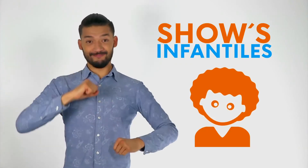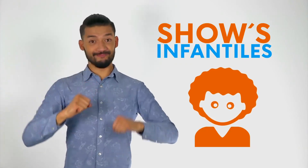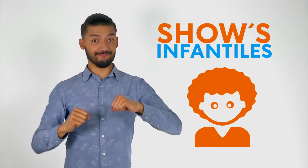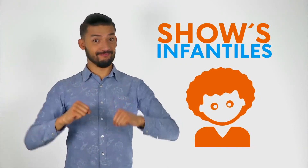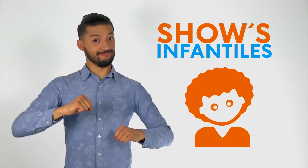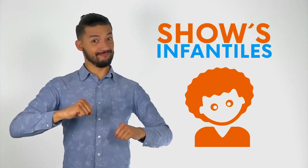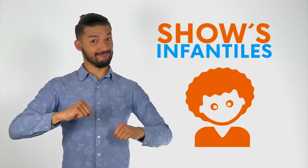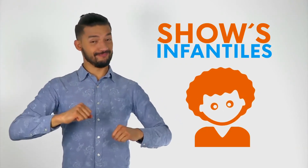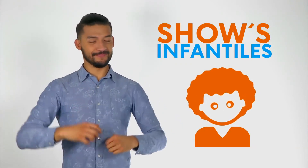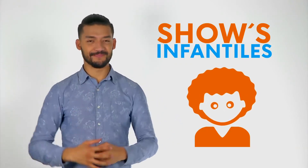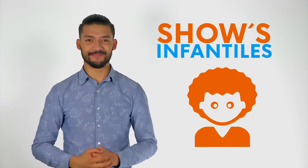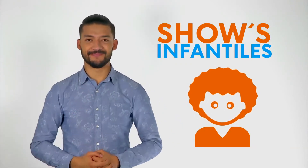a la población infantil.